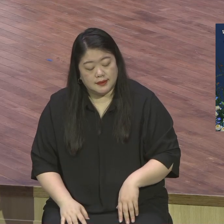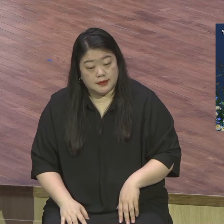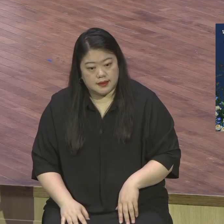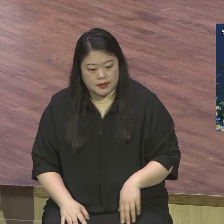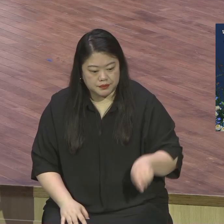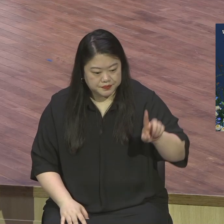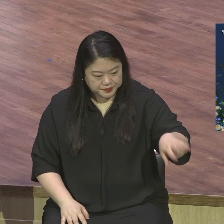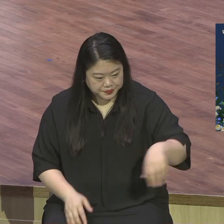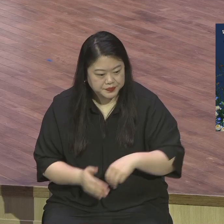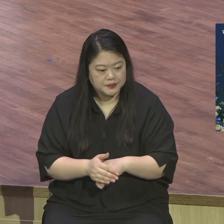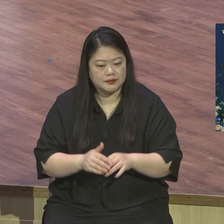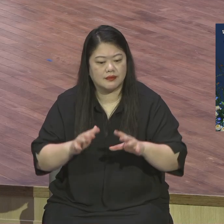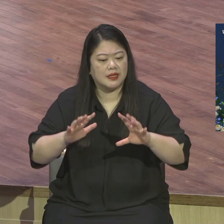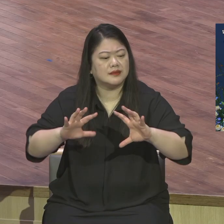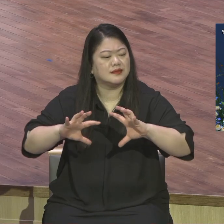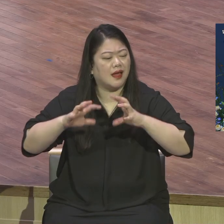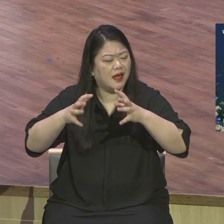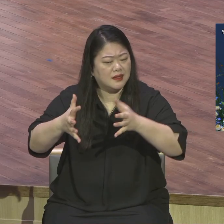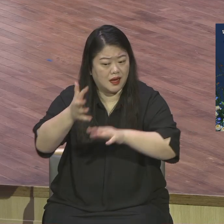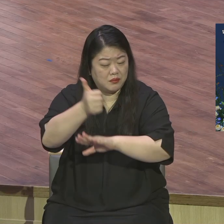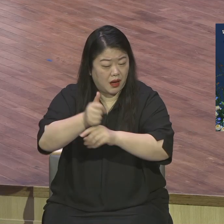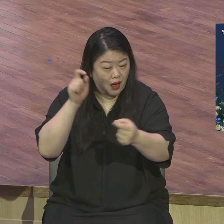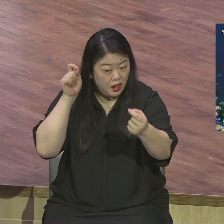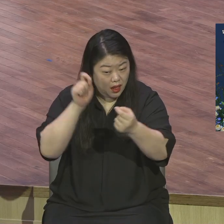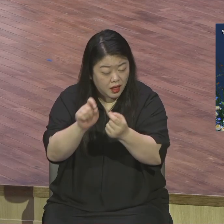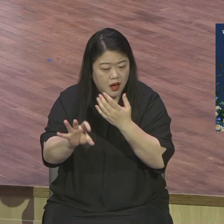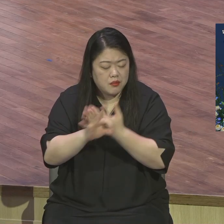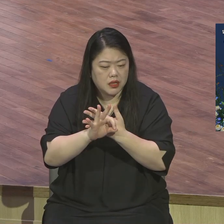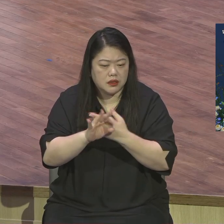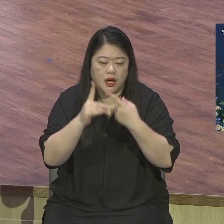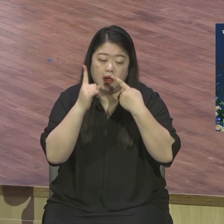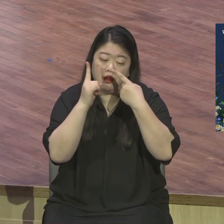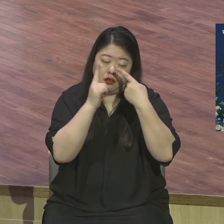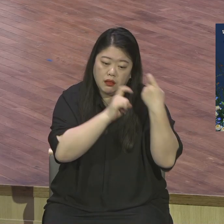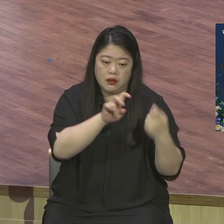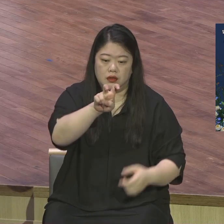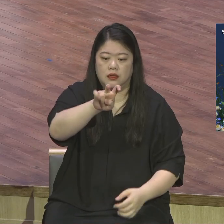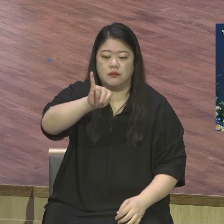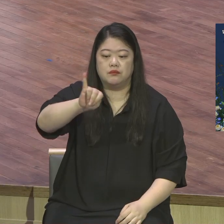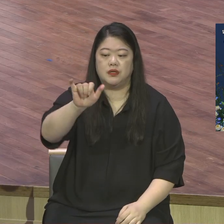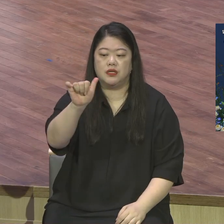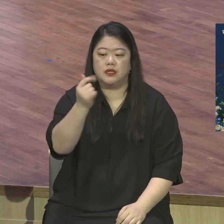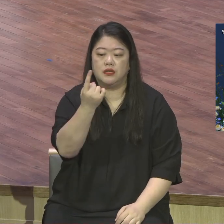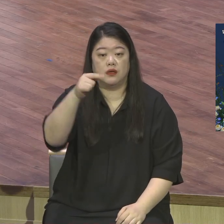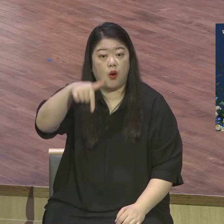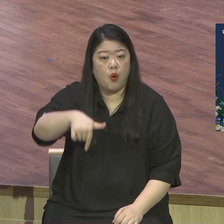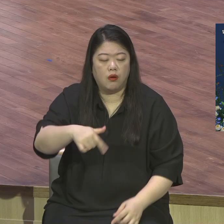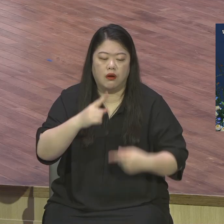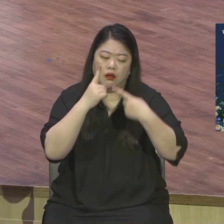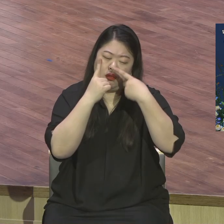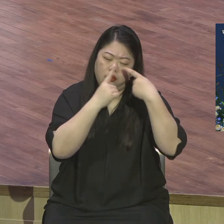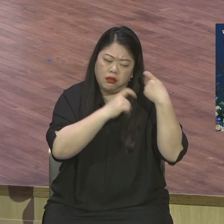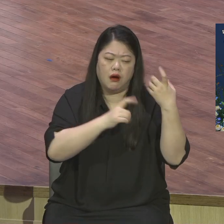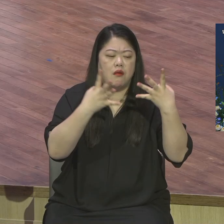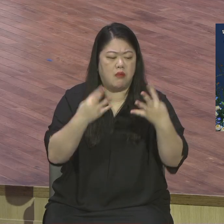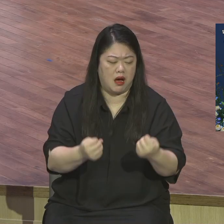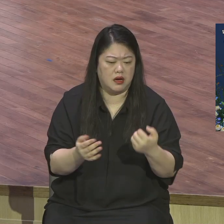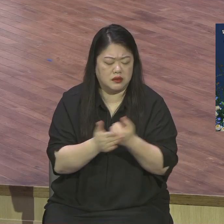때문에 미역, 미역, 미역이 많다. 말세가 되면 미역이 많다.